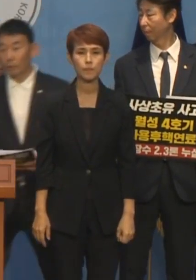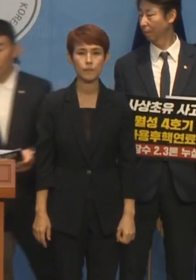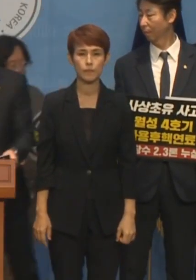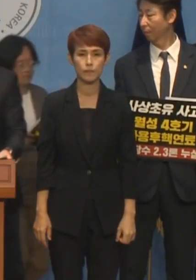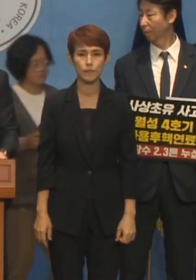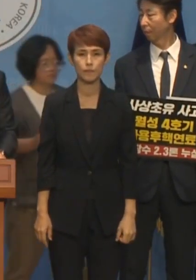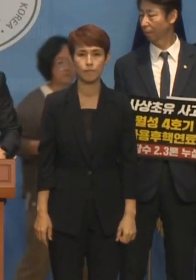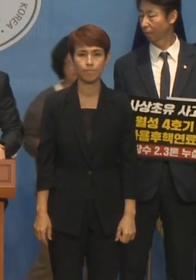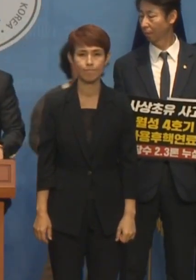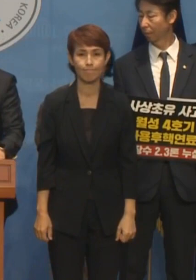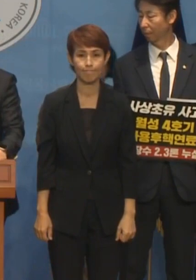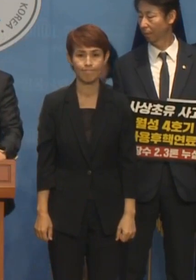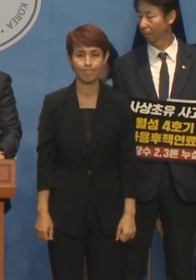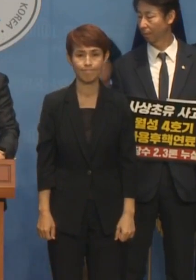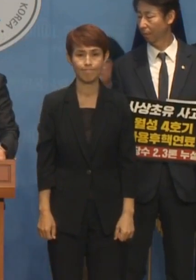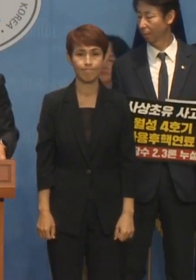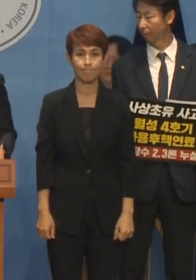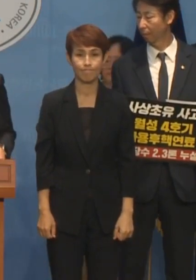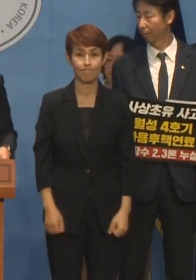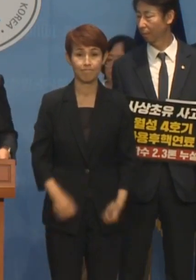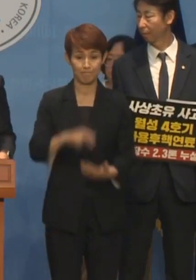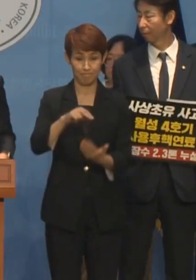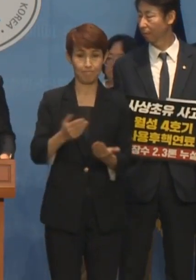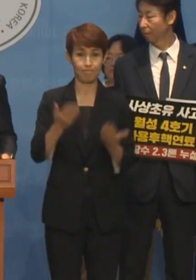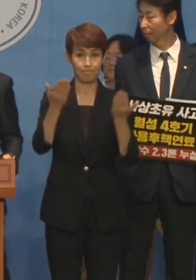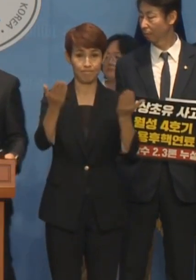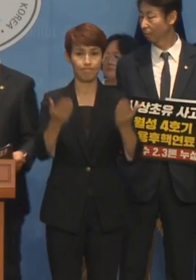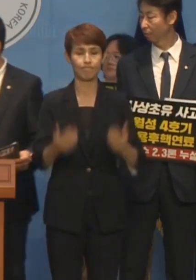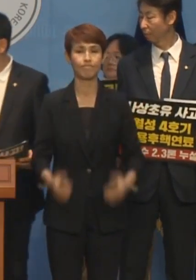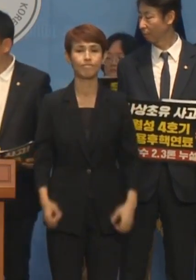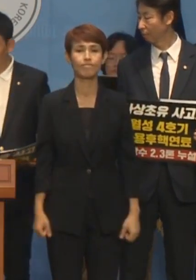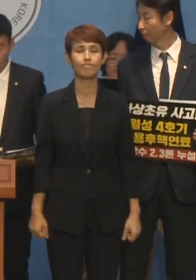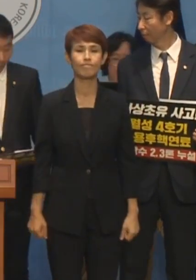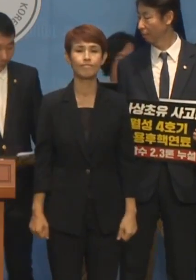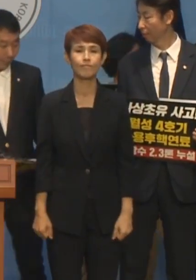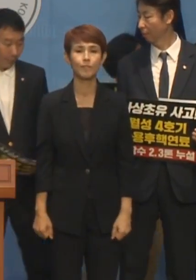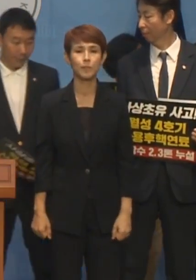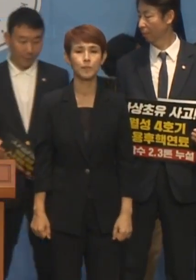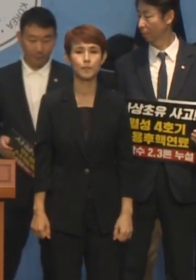그러면 준비된 기자회견문 낭독하도록 하겠습니다.